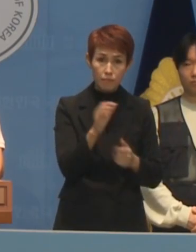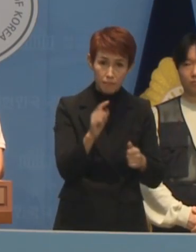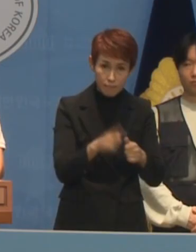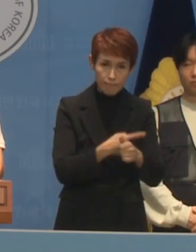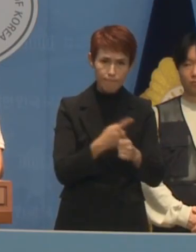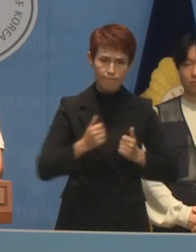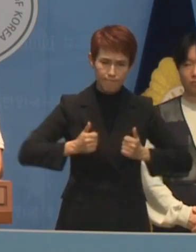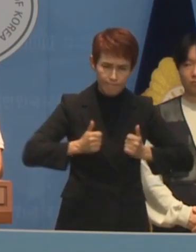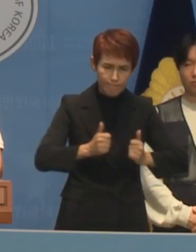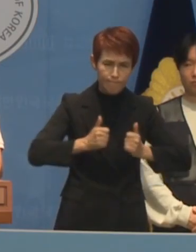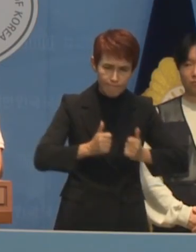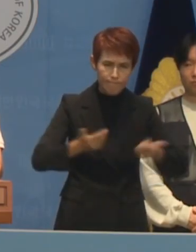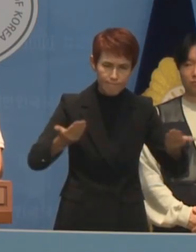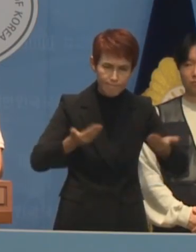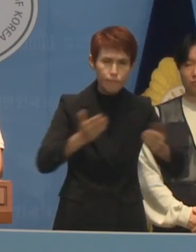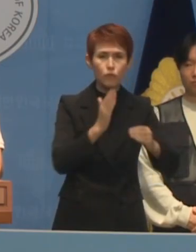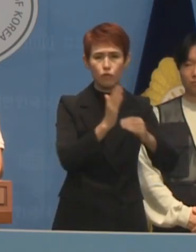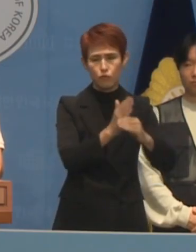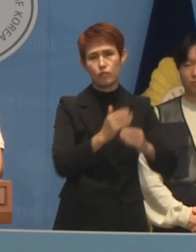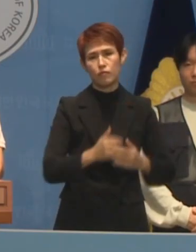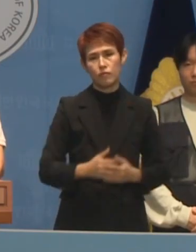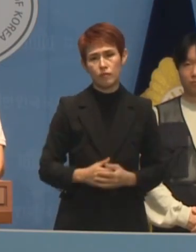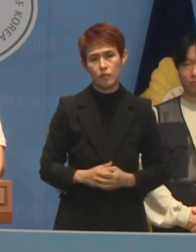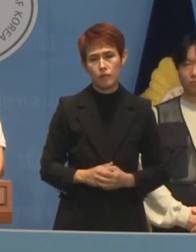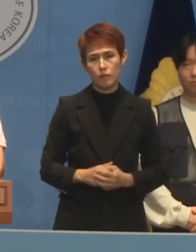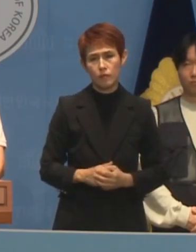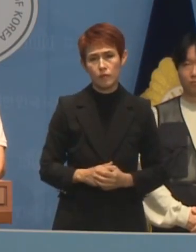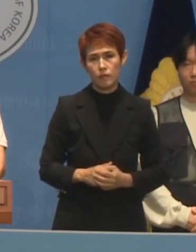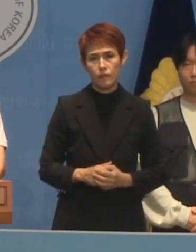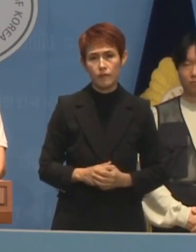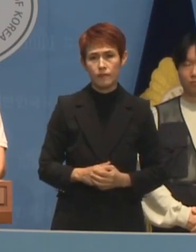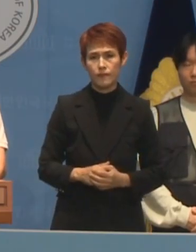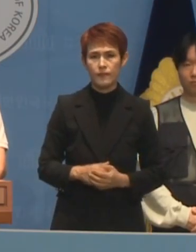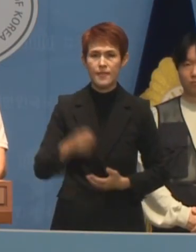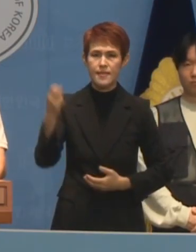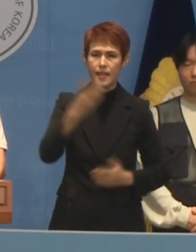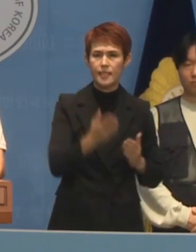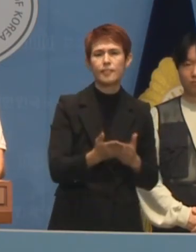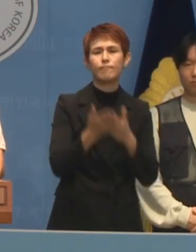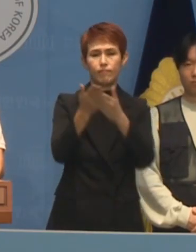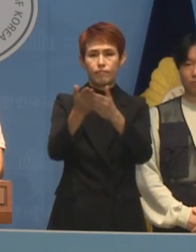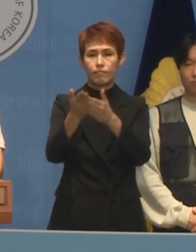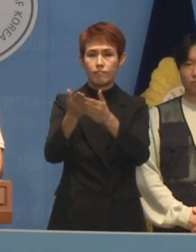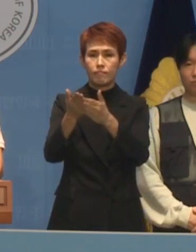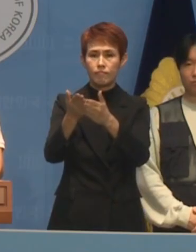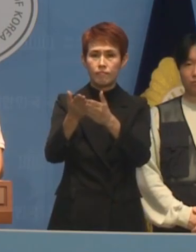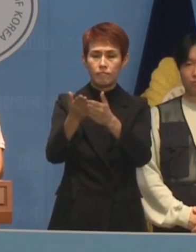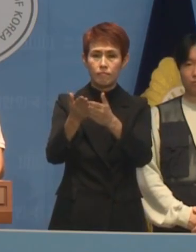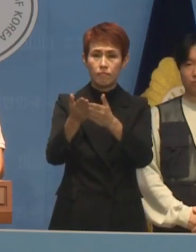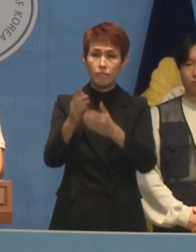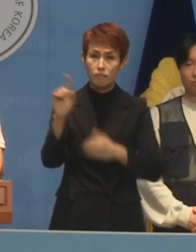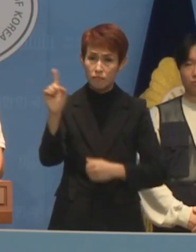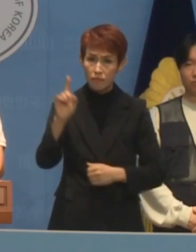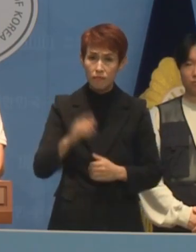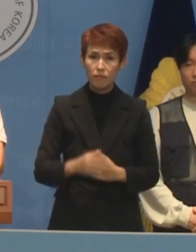여전히 현장에서 고분분투하고 있습니다. 이에 다시 한번 강력하게 해수부에 요구하는